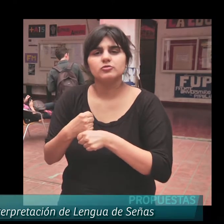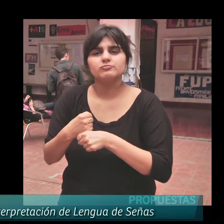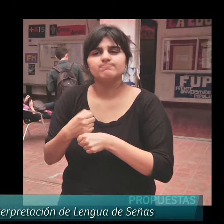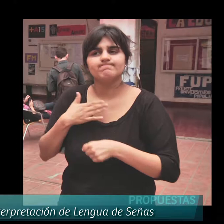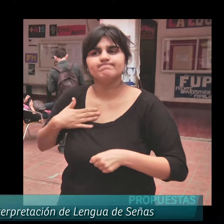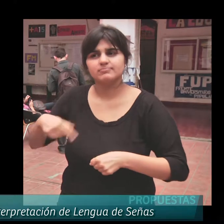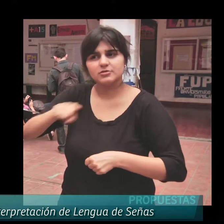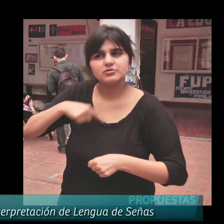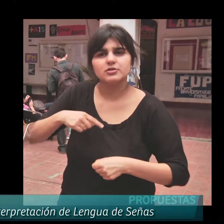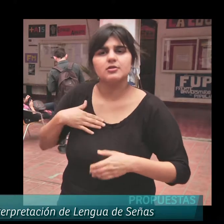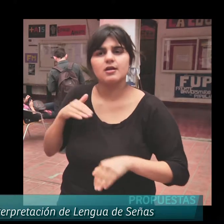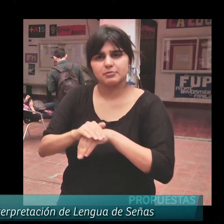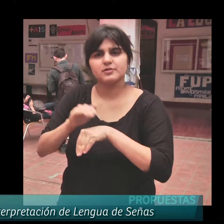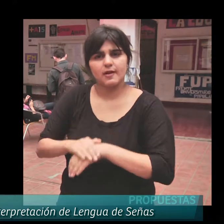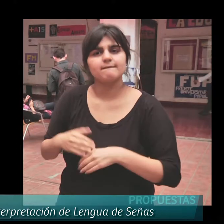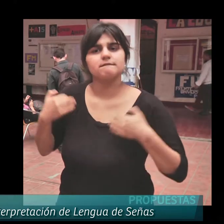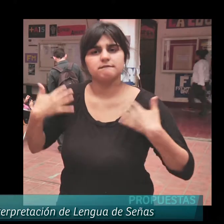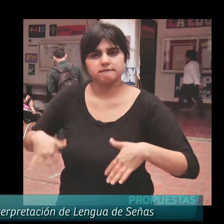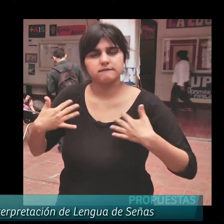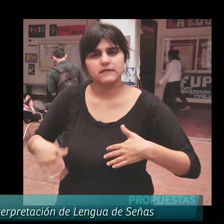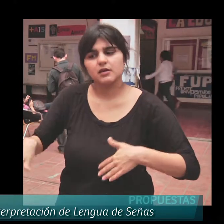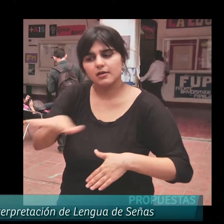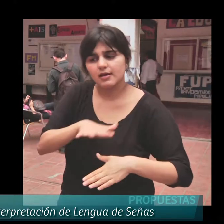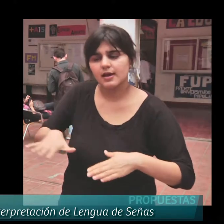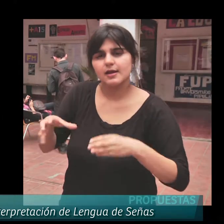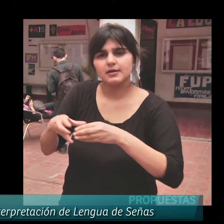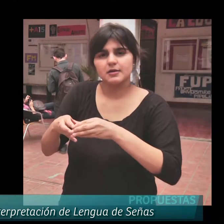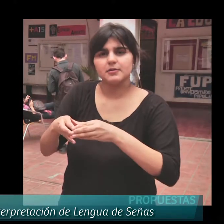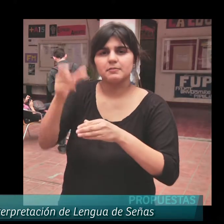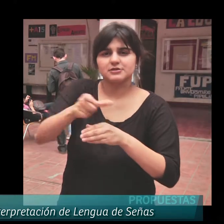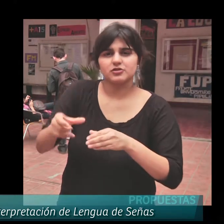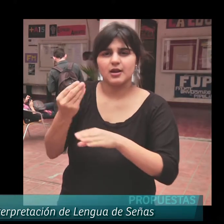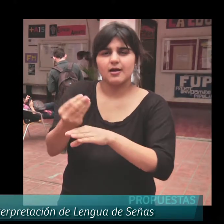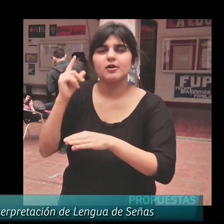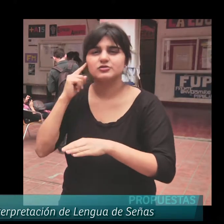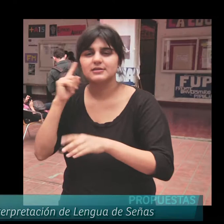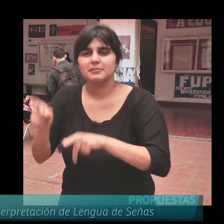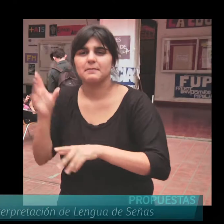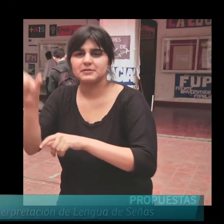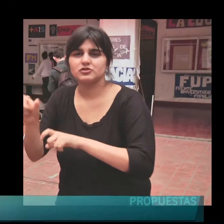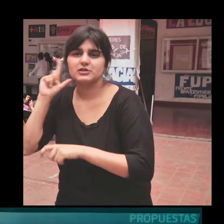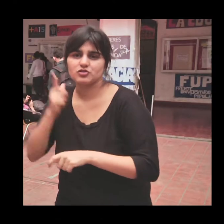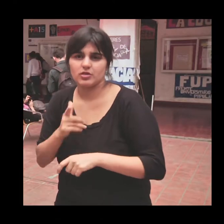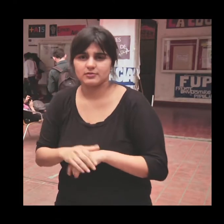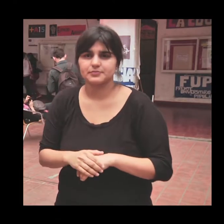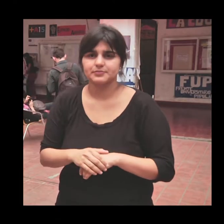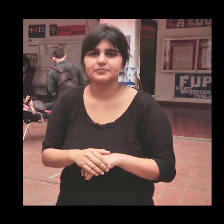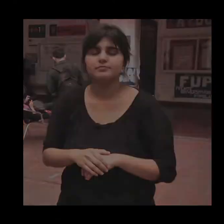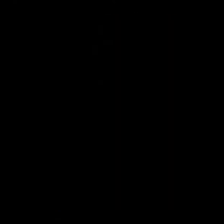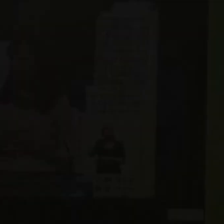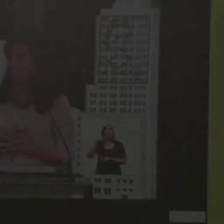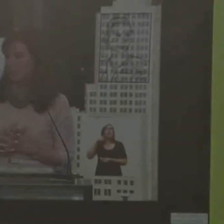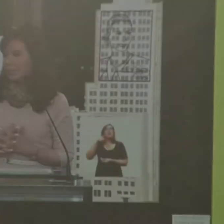que nosotros asumimos con mucha responsabilidad, todo el equipo que está conformado por personas oyentes y personas sordas.